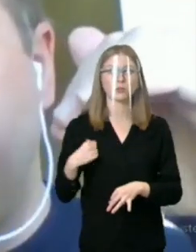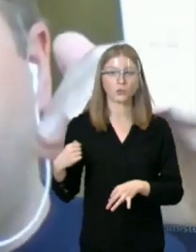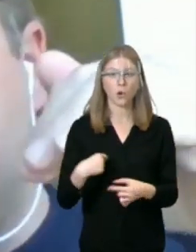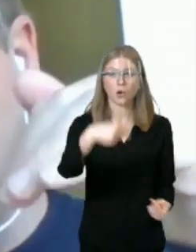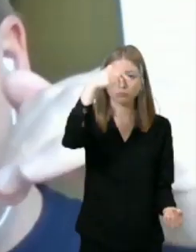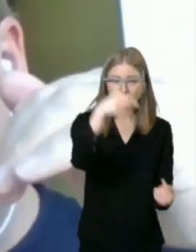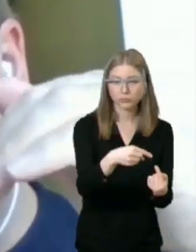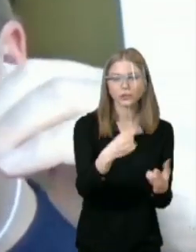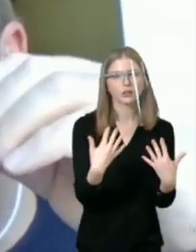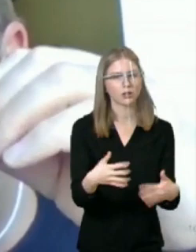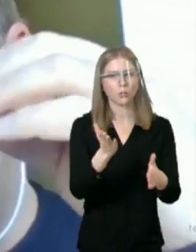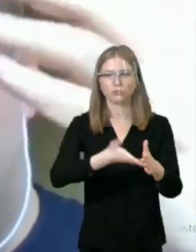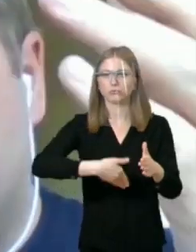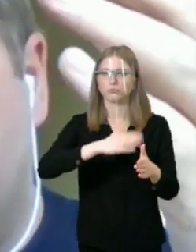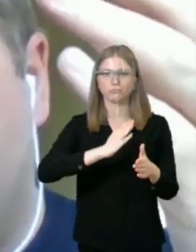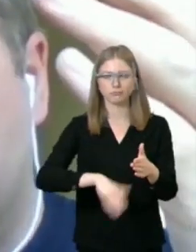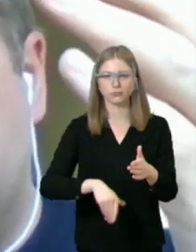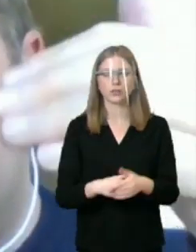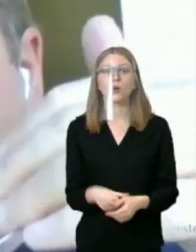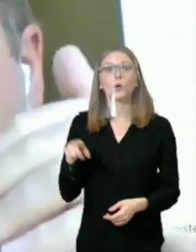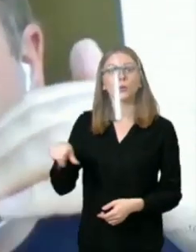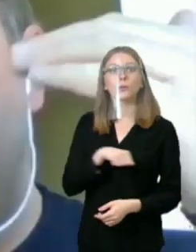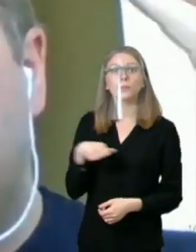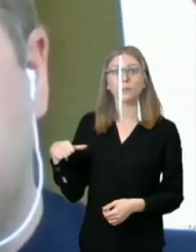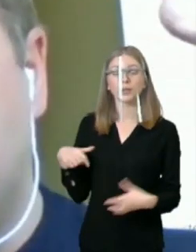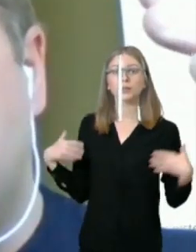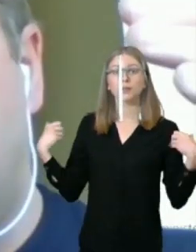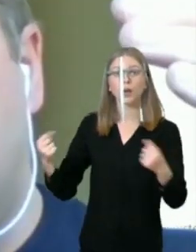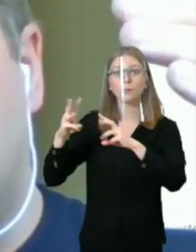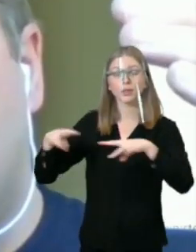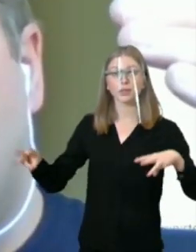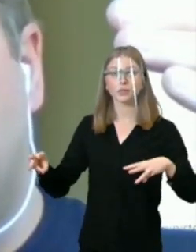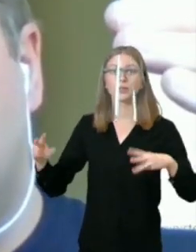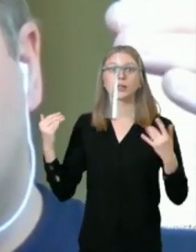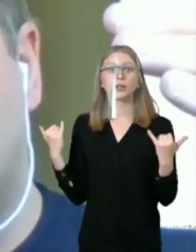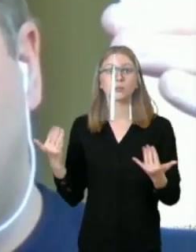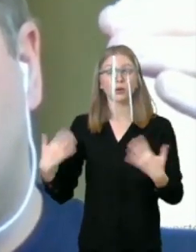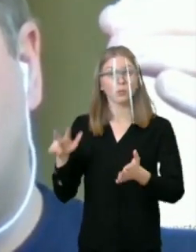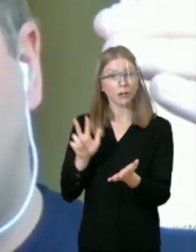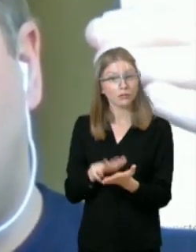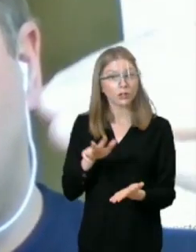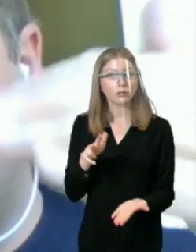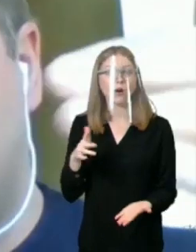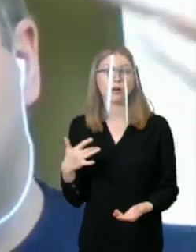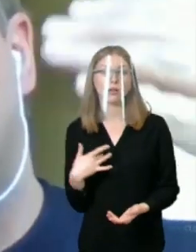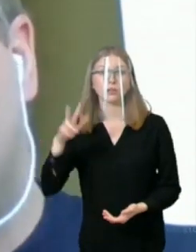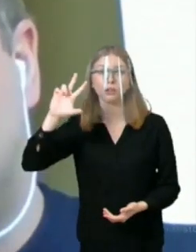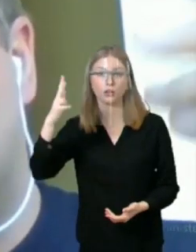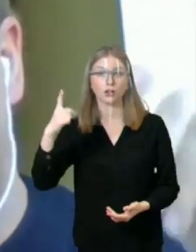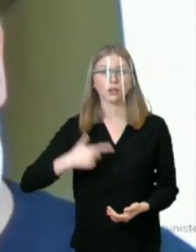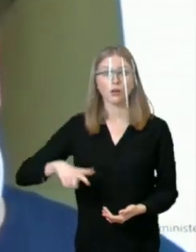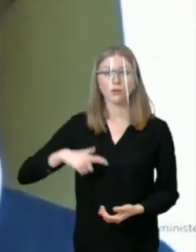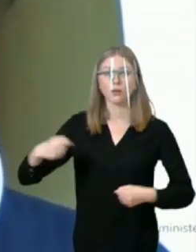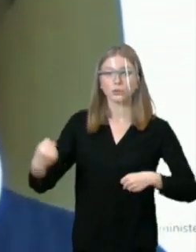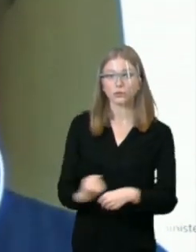bus įforminta jūsų kaip operacijų vadovo įsakymo, ar tai reikės laukti trečiadienio vyriausybės posėdžio, žodžiu, nu, kada